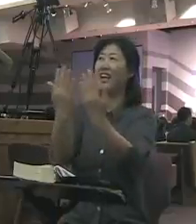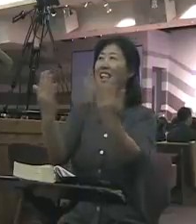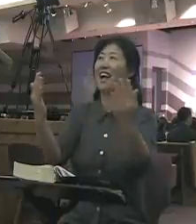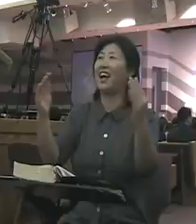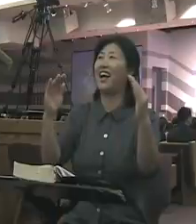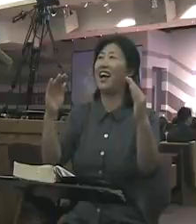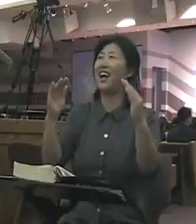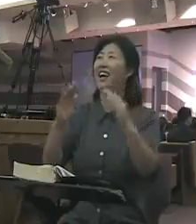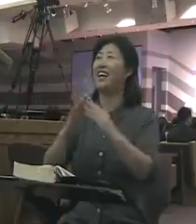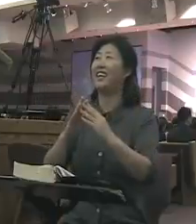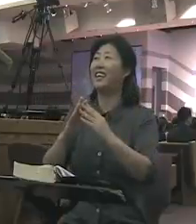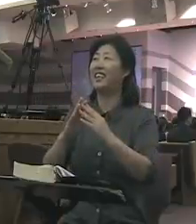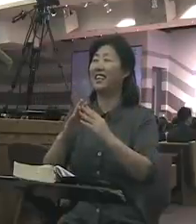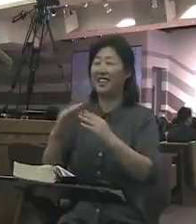작더라고요. 얼마나 쉬쉬한지.